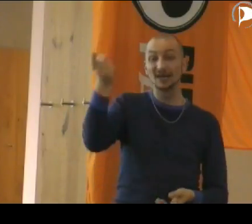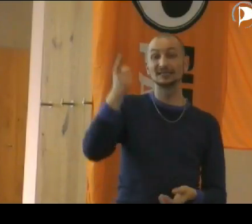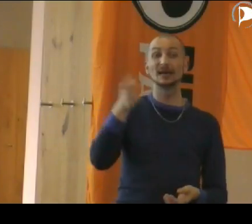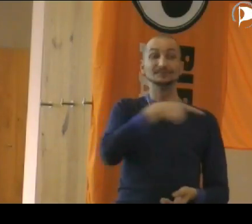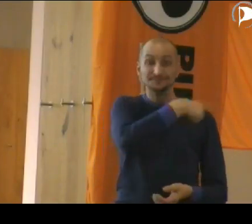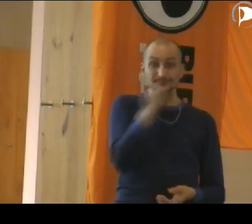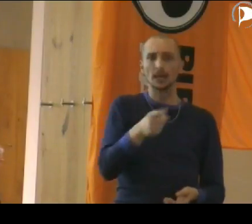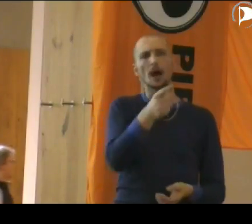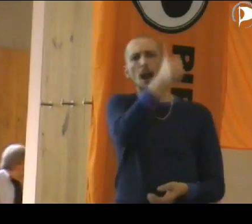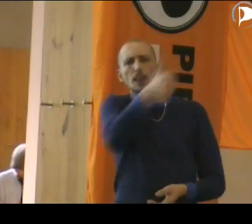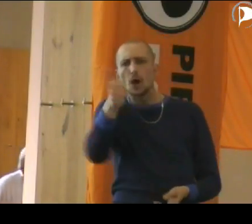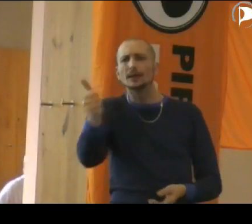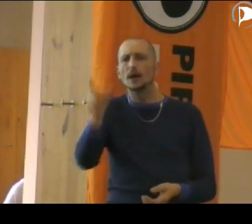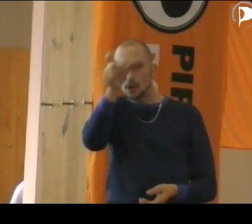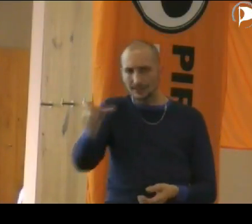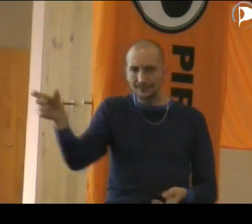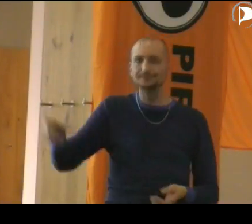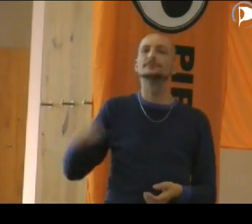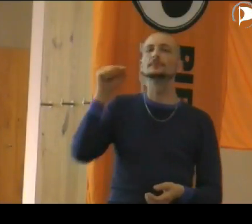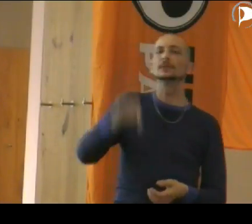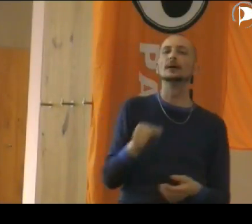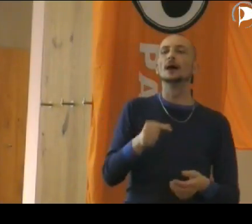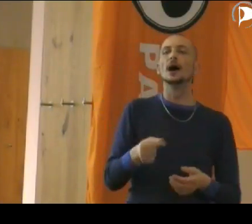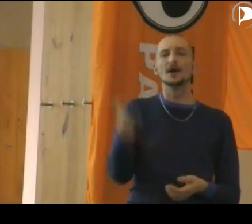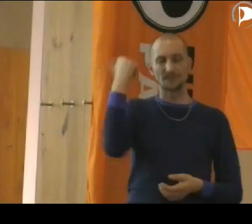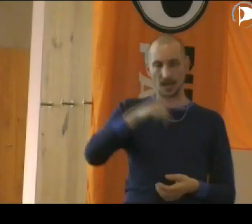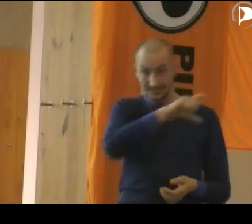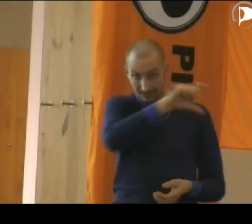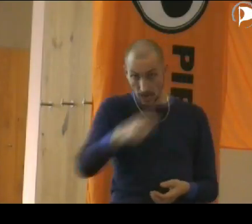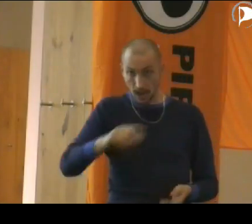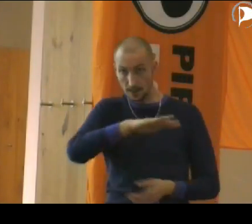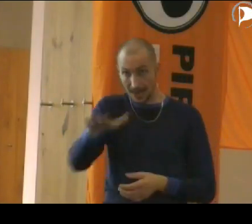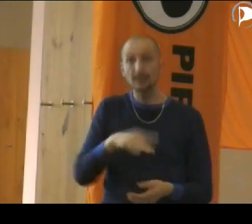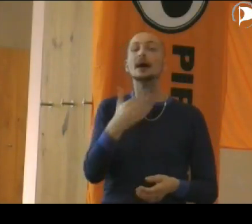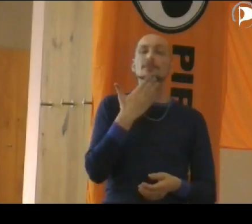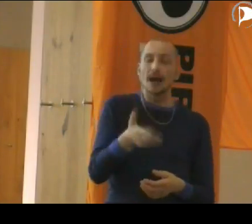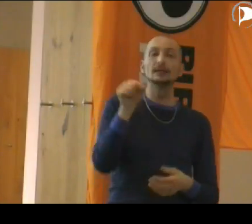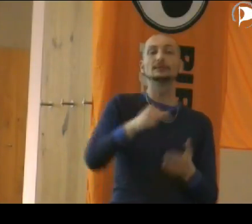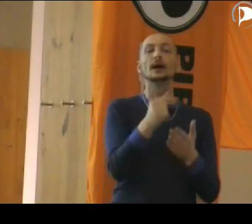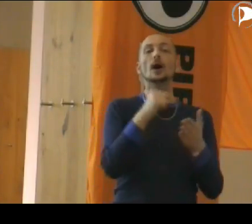schon im saarland an die erstmal herzlichen tagesfrisch auffängt und aufstellung und plakaten oder ungestört gesammelt